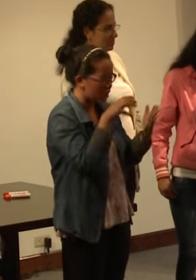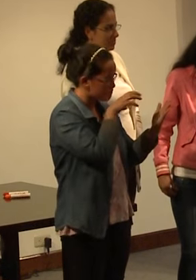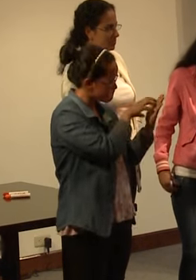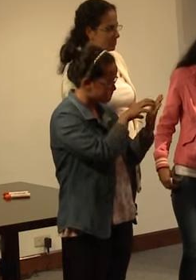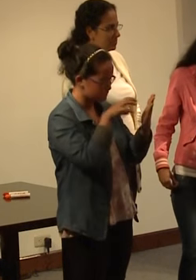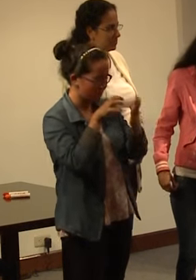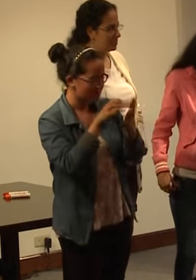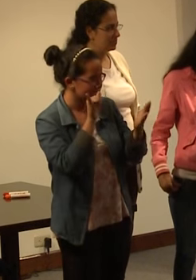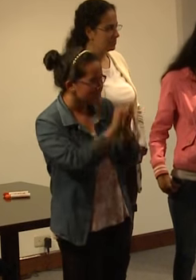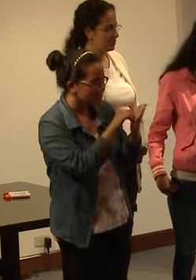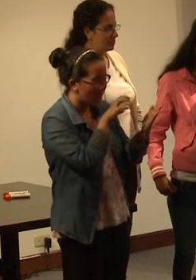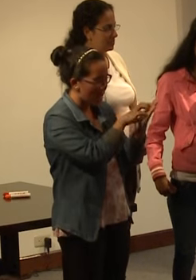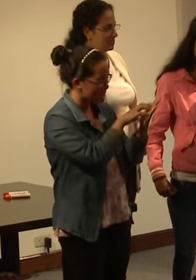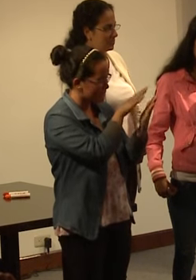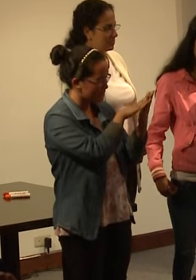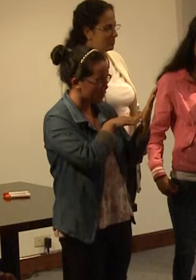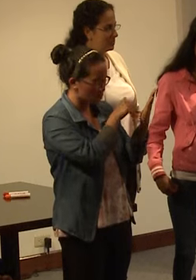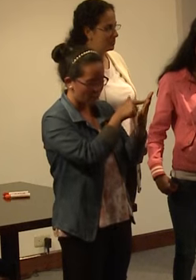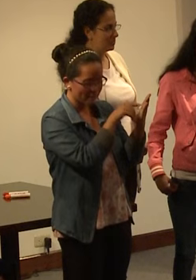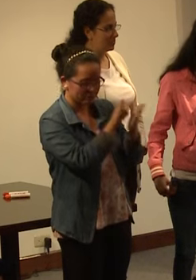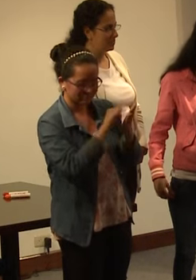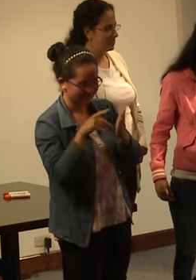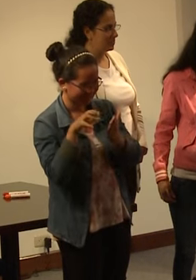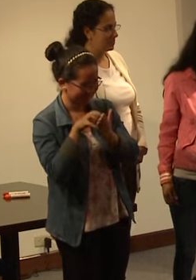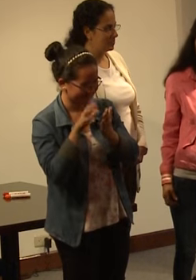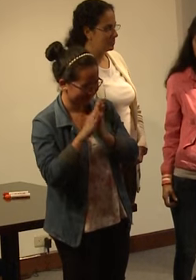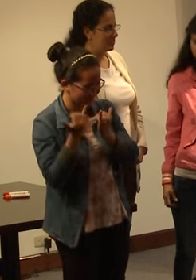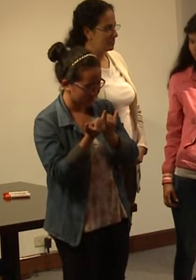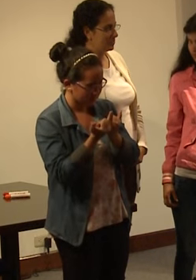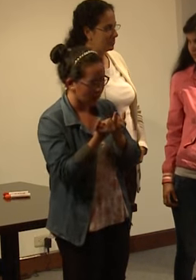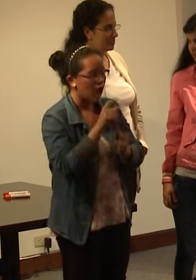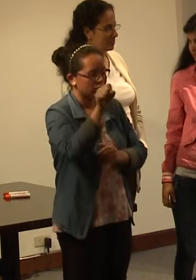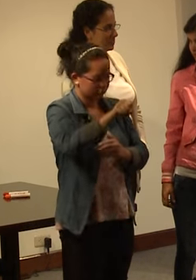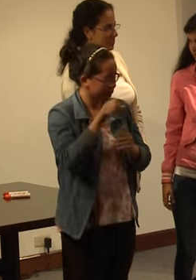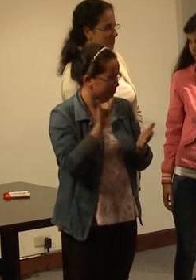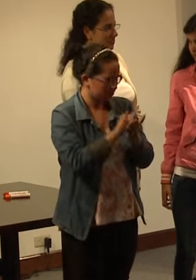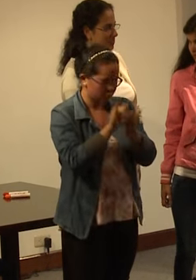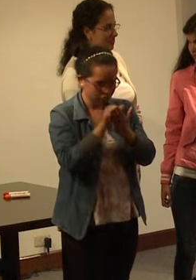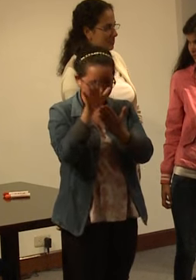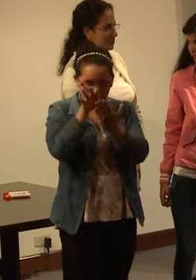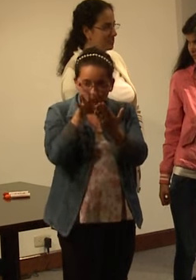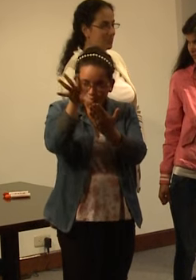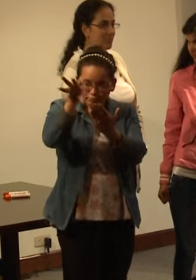Sí, exacto, es como una especie de retrato.